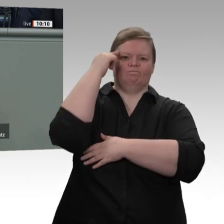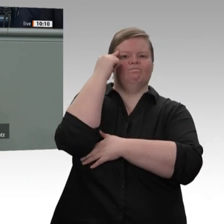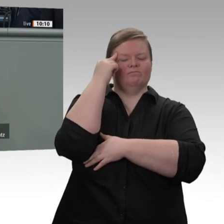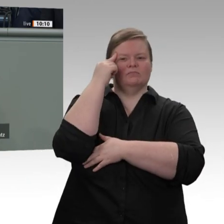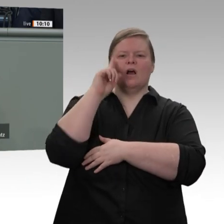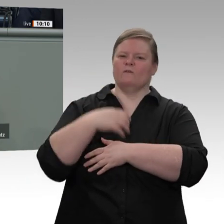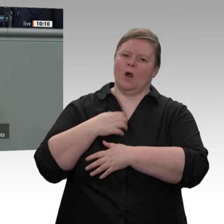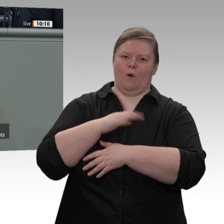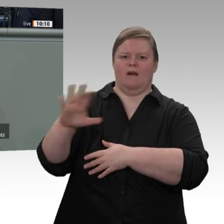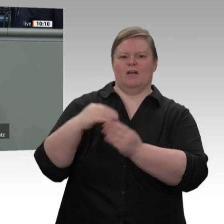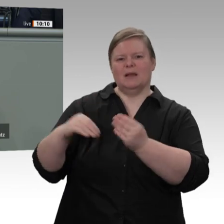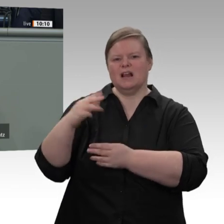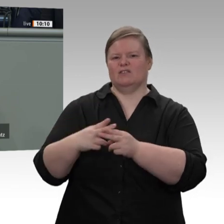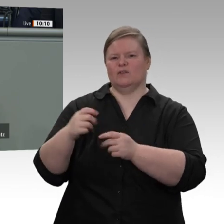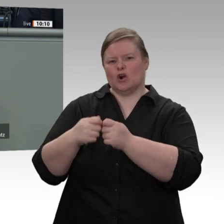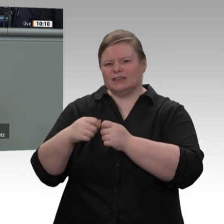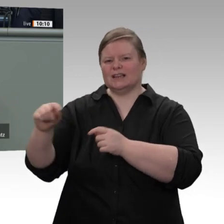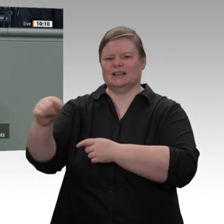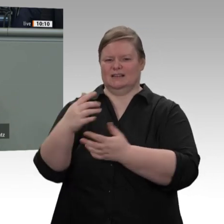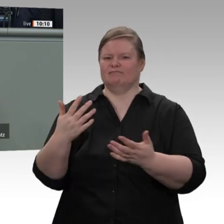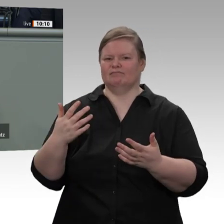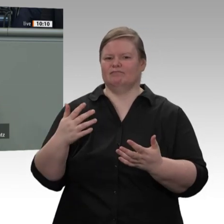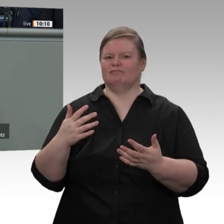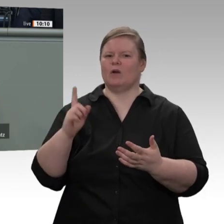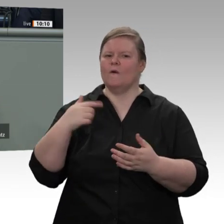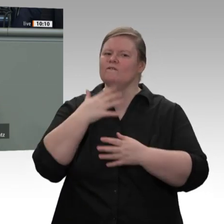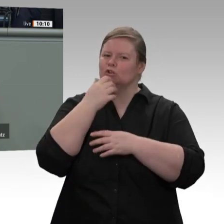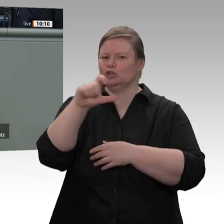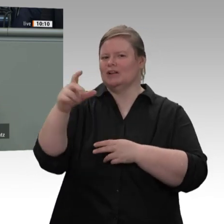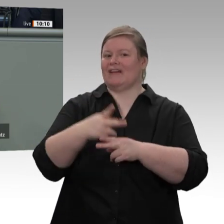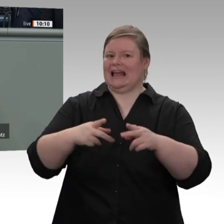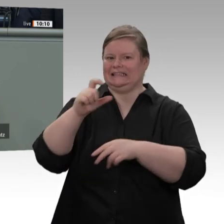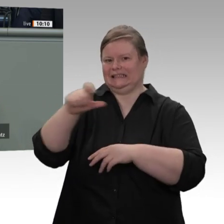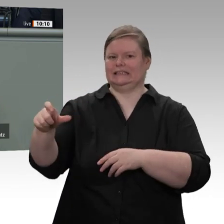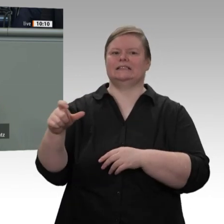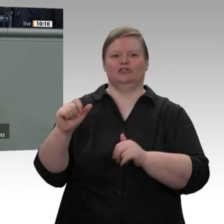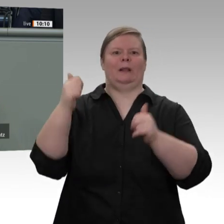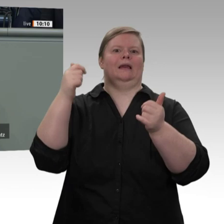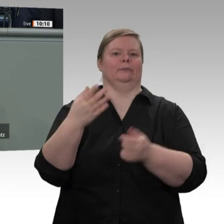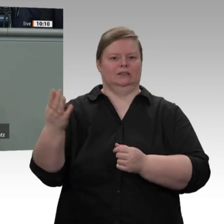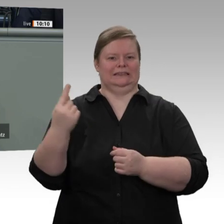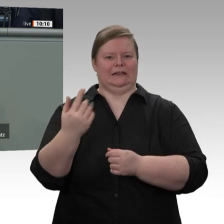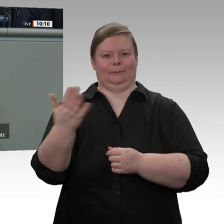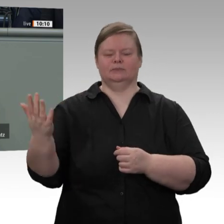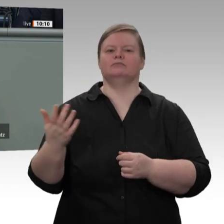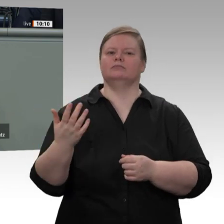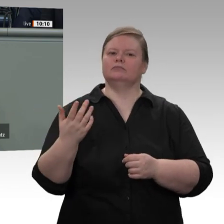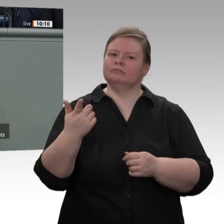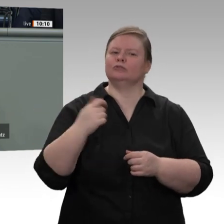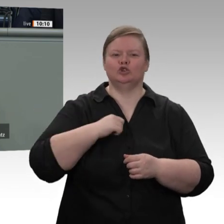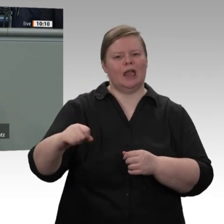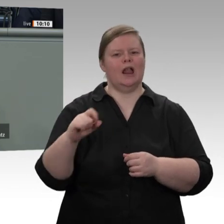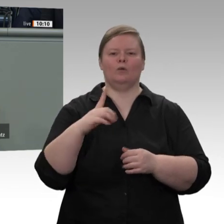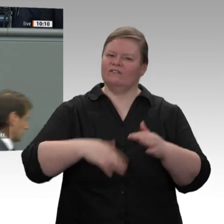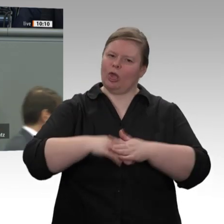Bundespräsident Steinmeier in Hanau. Und wer die Angehörigen gesehen hat, Eltern, die Bilder ihrer Kinder vor